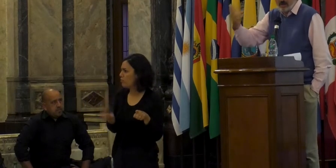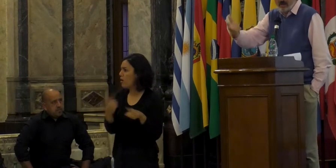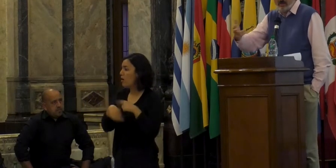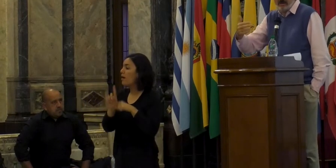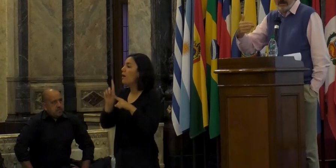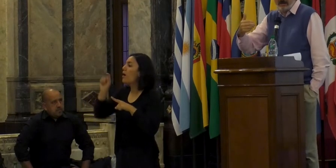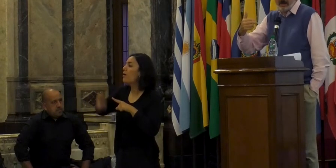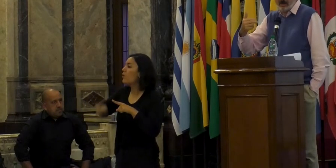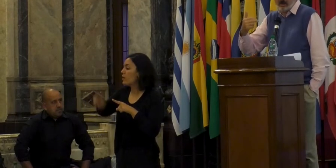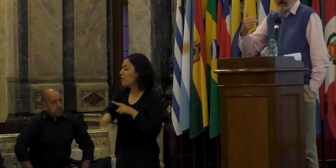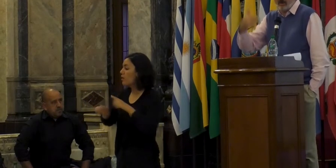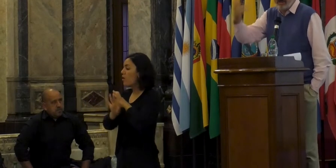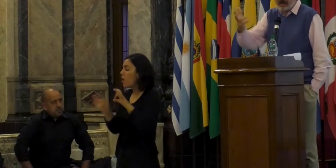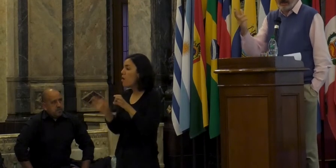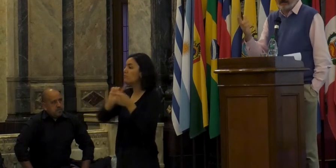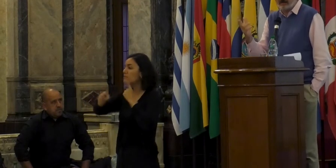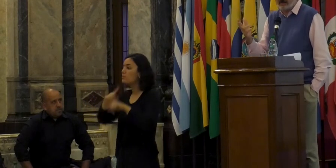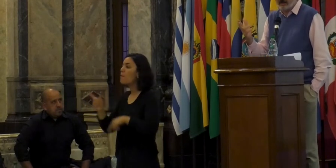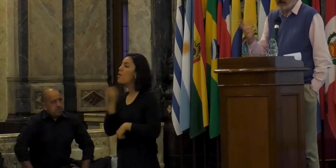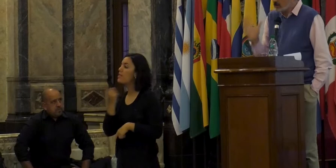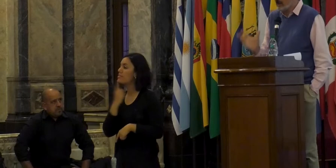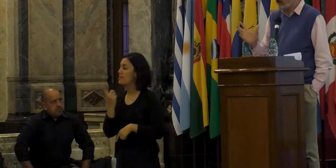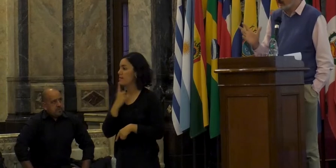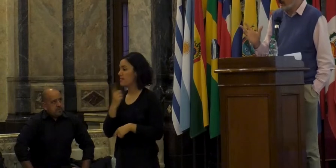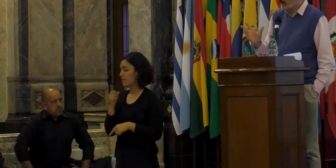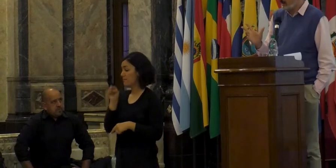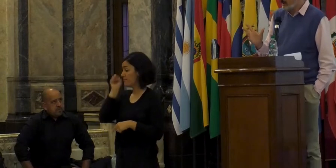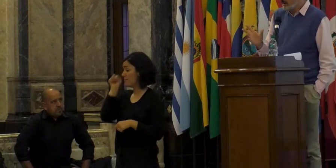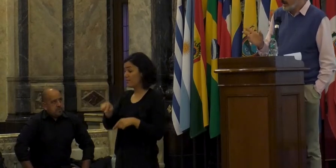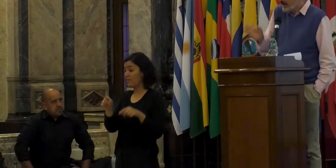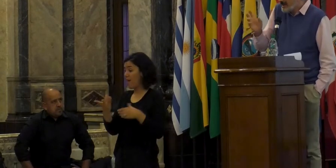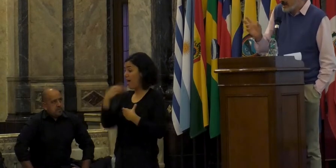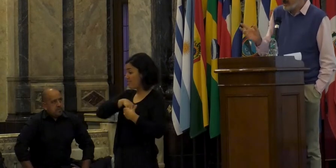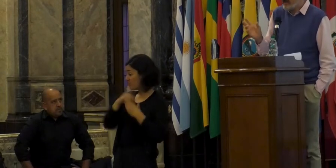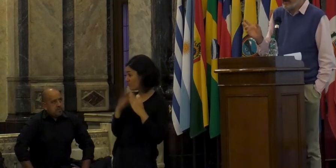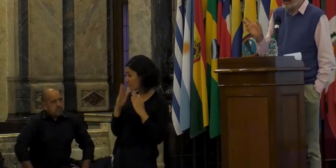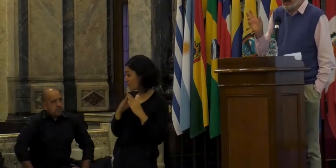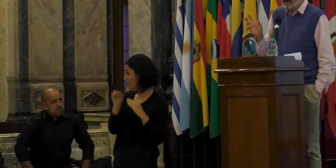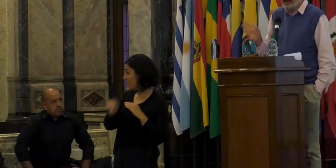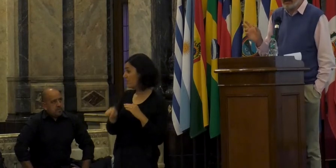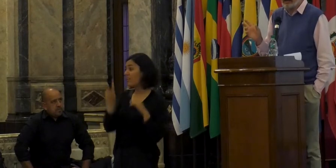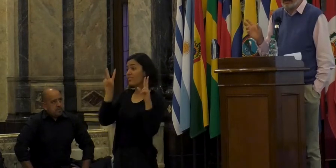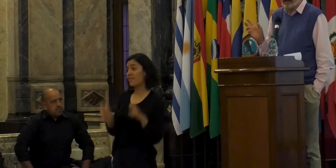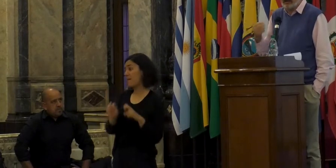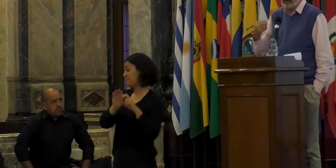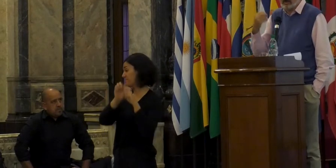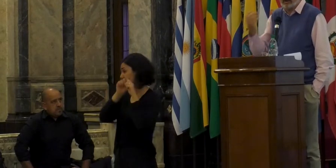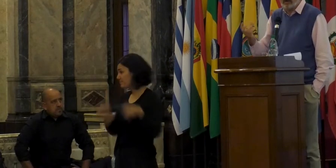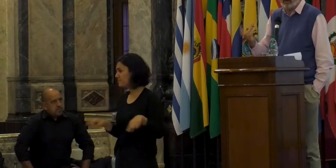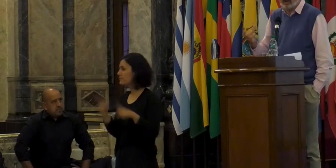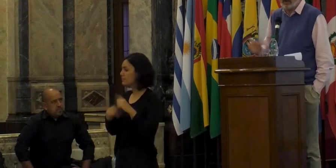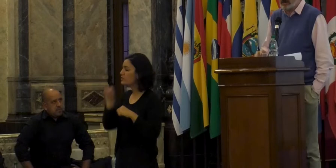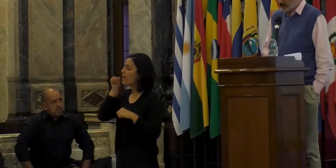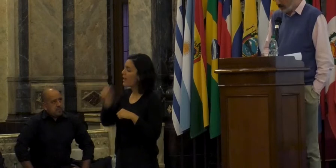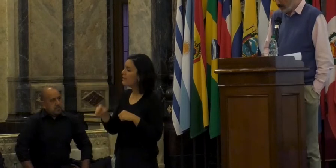lo jurídico y las relaciones políticas. Es otra cosa. Y en esa especificidad es que hay que entenderla. Yo creo que esa